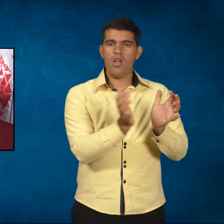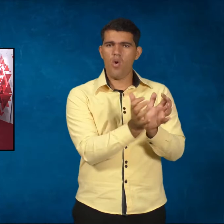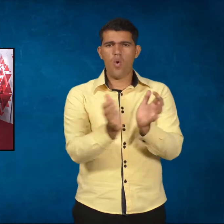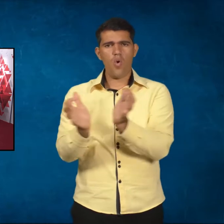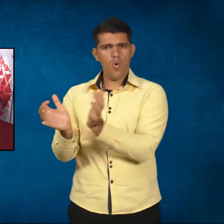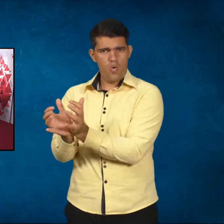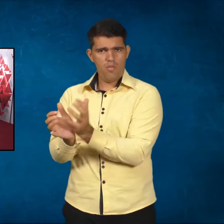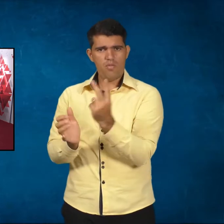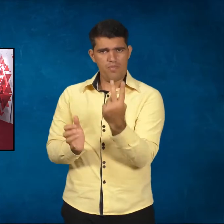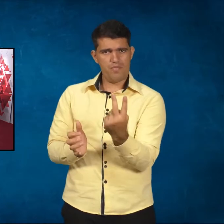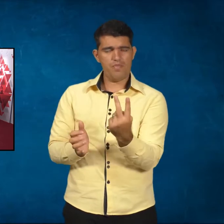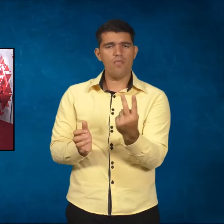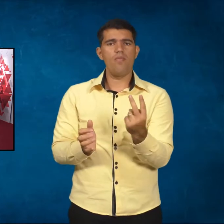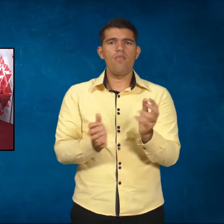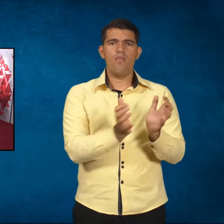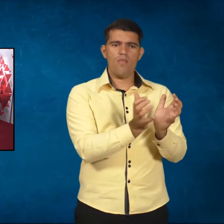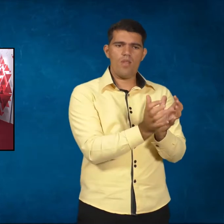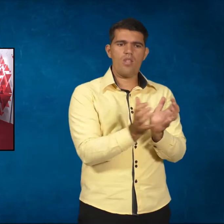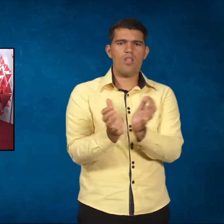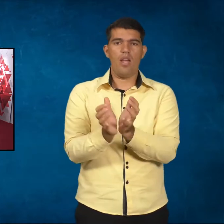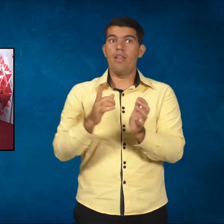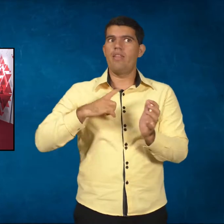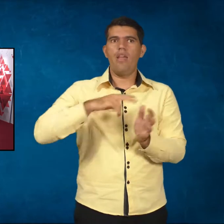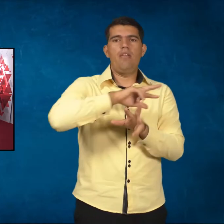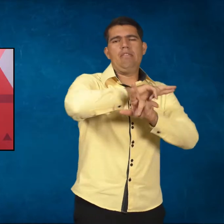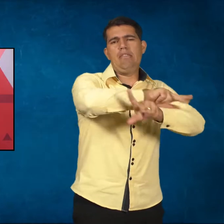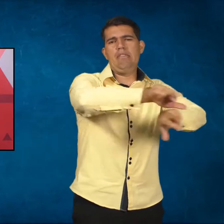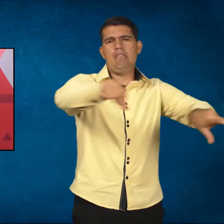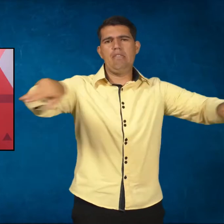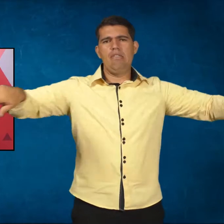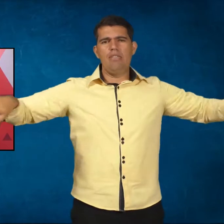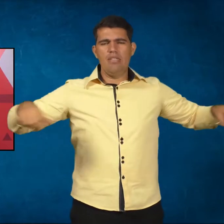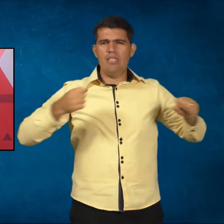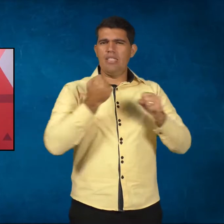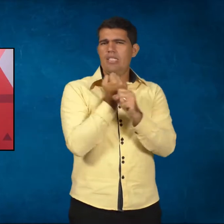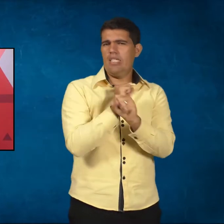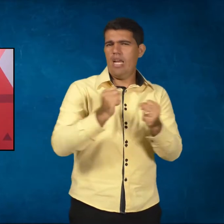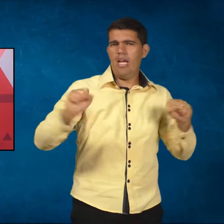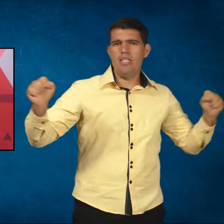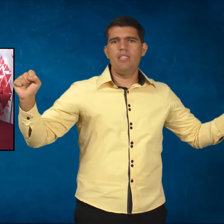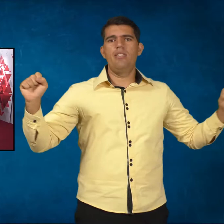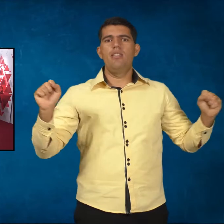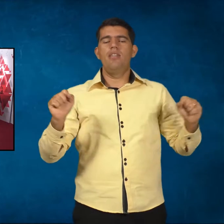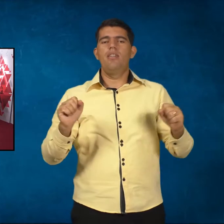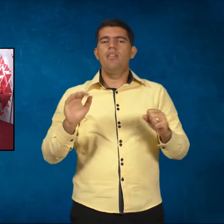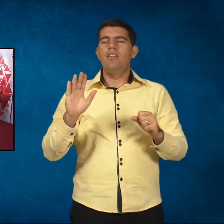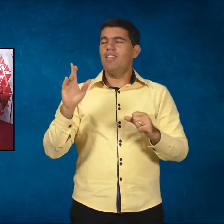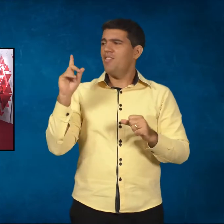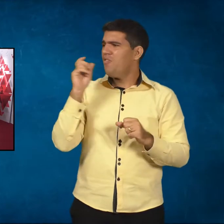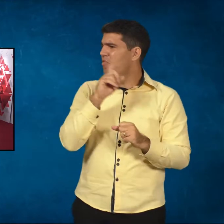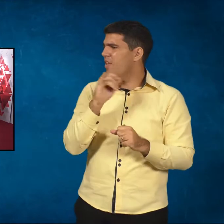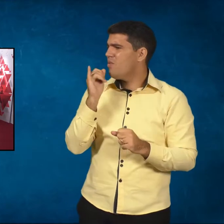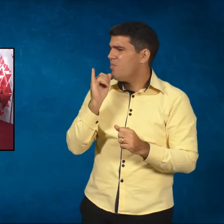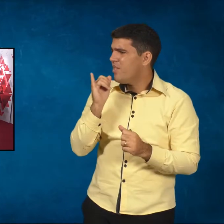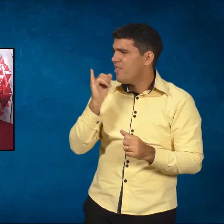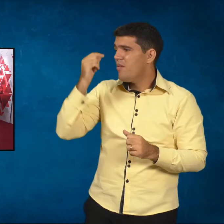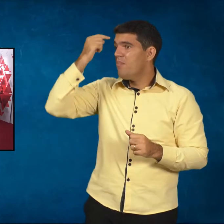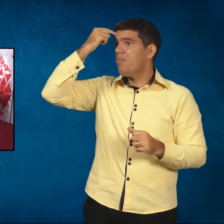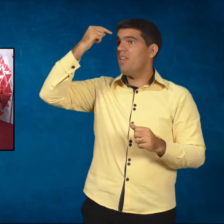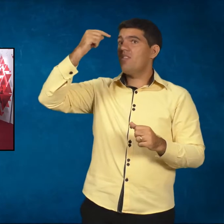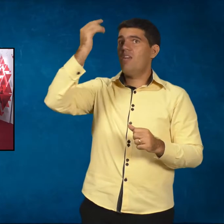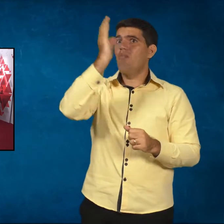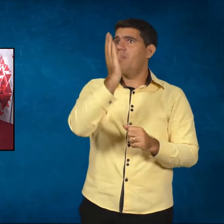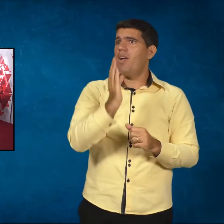menos dois grupos né é uma diversidade enorme e isso inclusive a gente pensar num